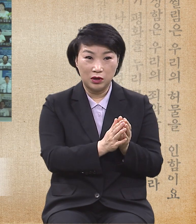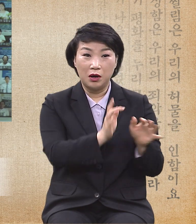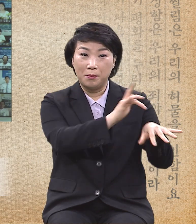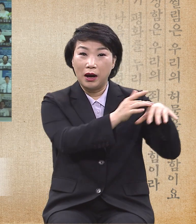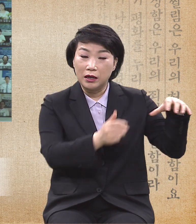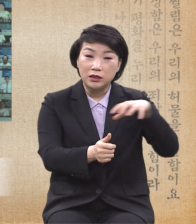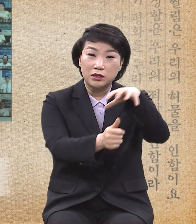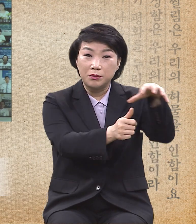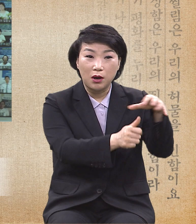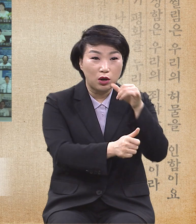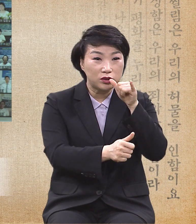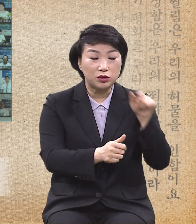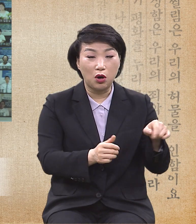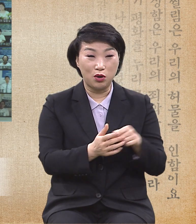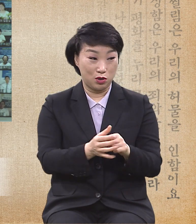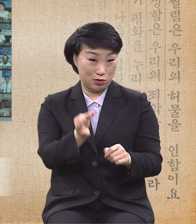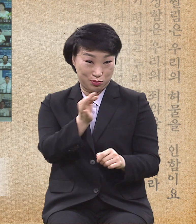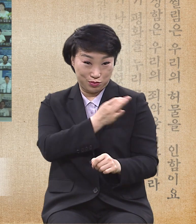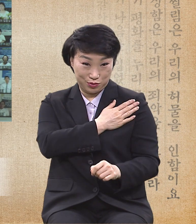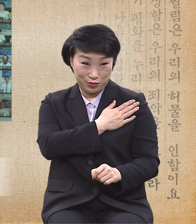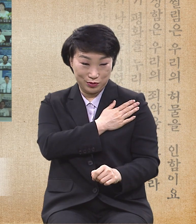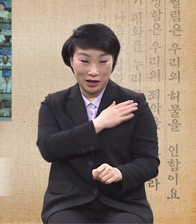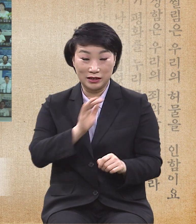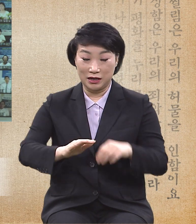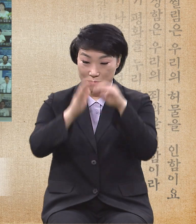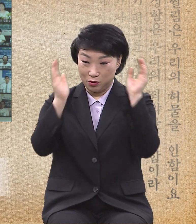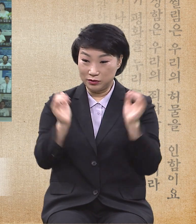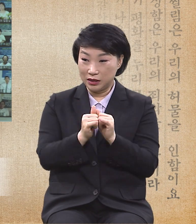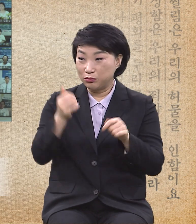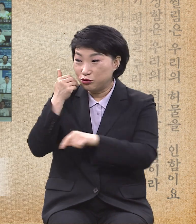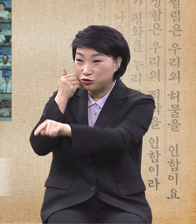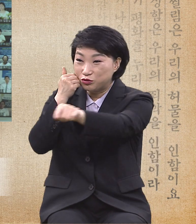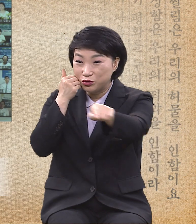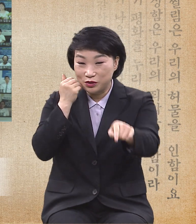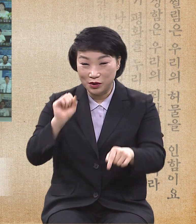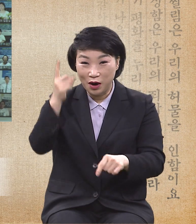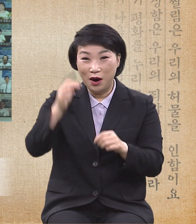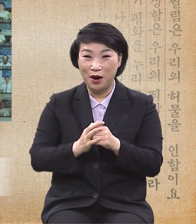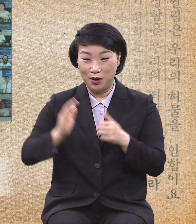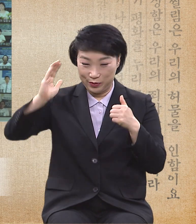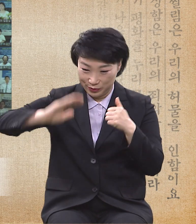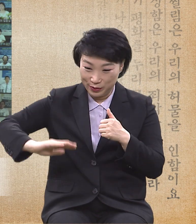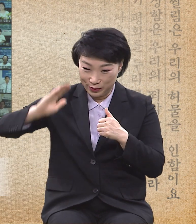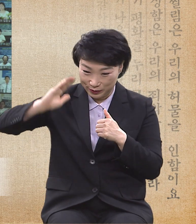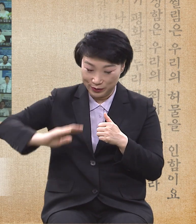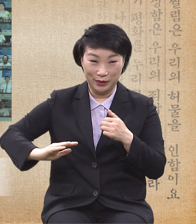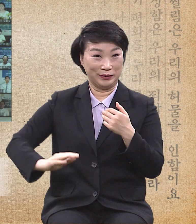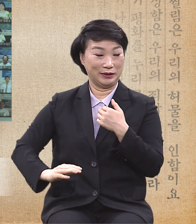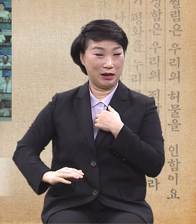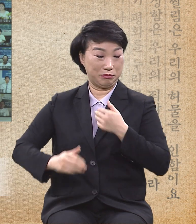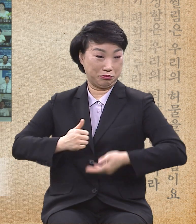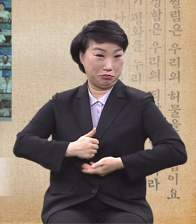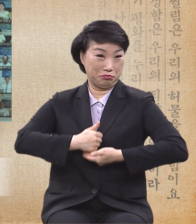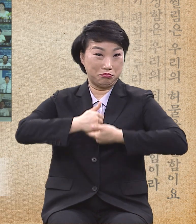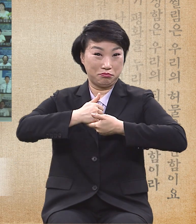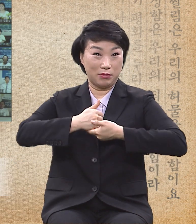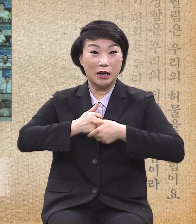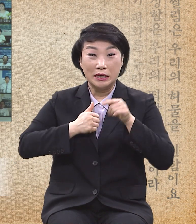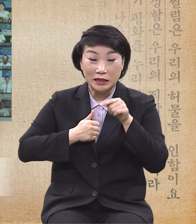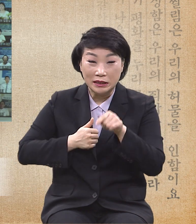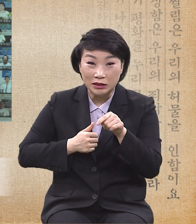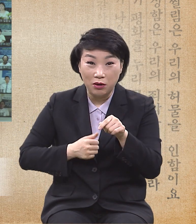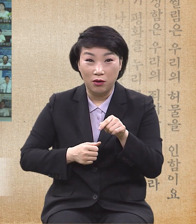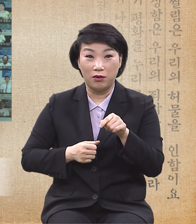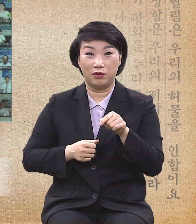지배하면서 부자가 되어 모든 사람으로부터 굽실굽실하며 대접받는